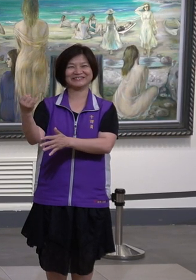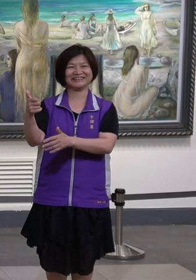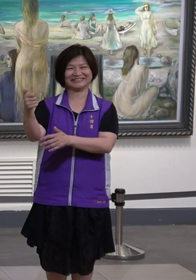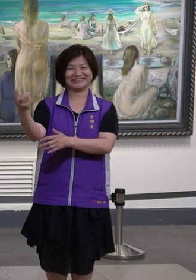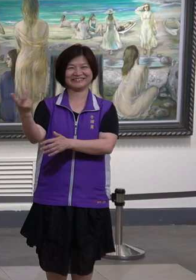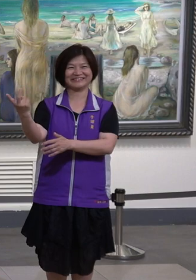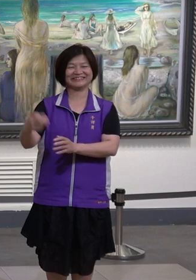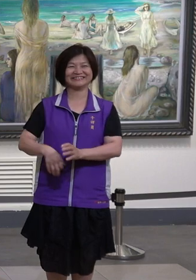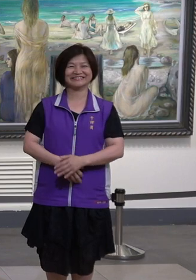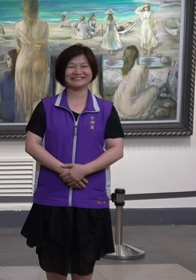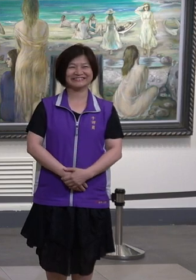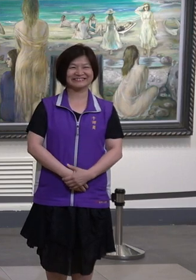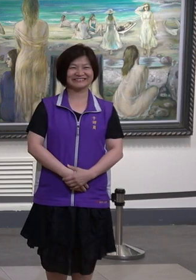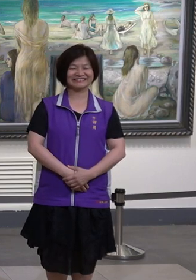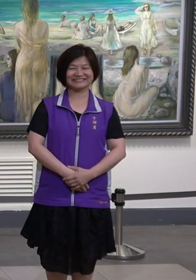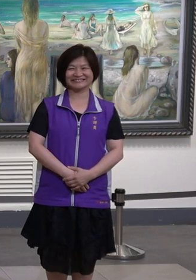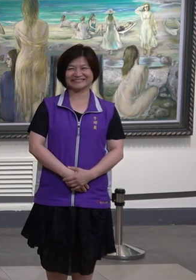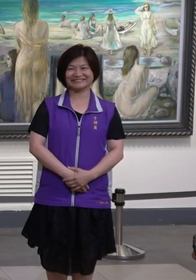他们。